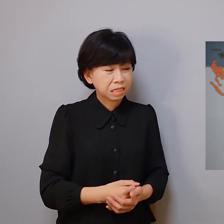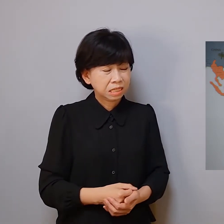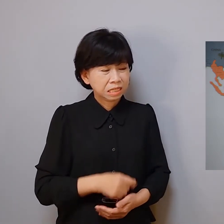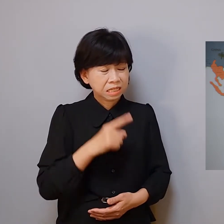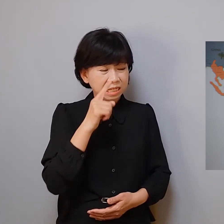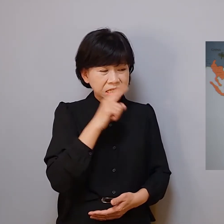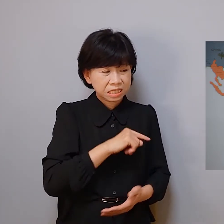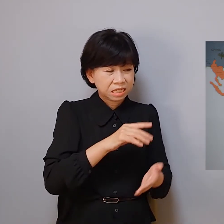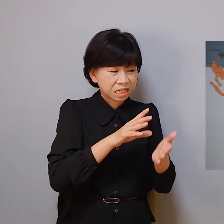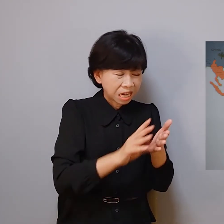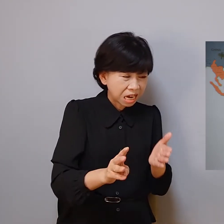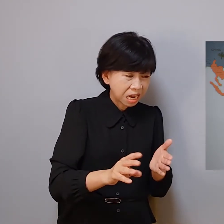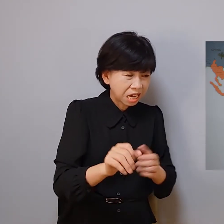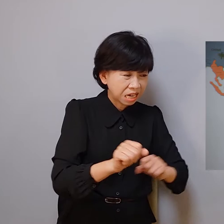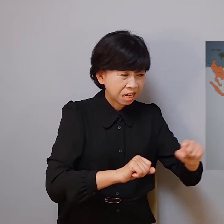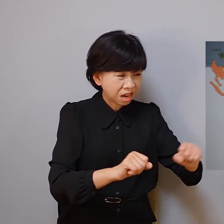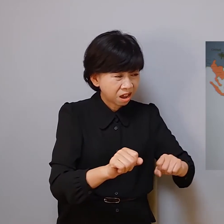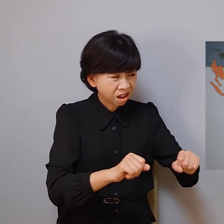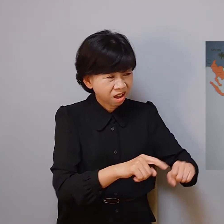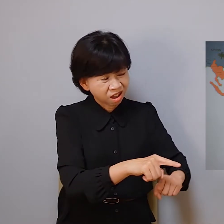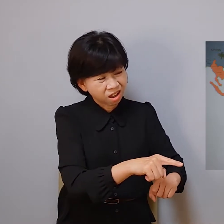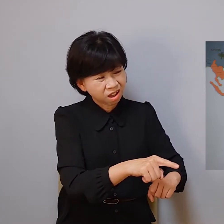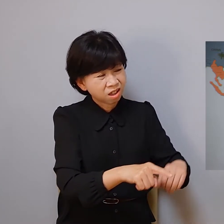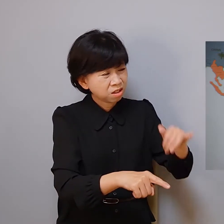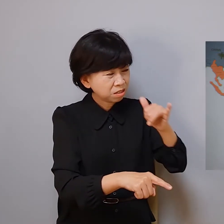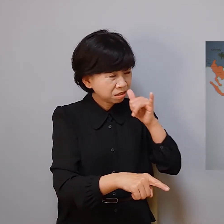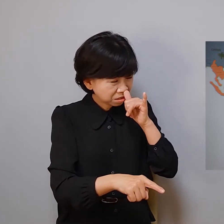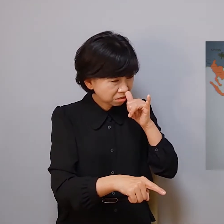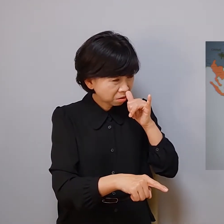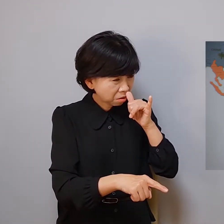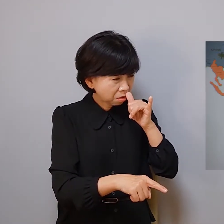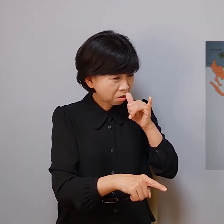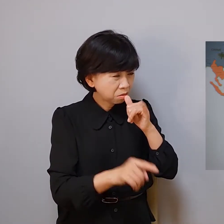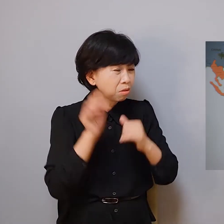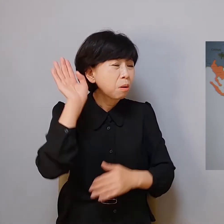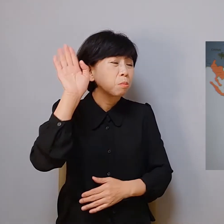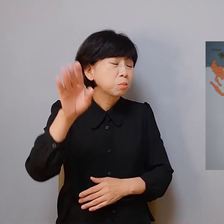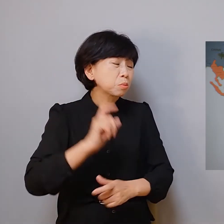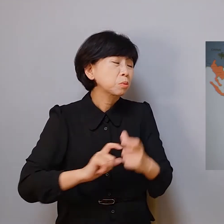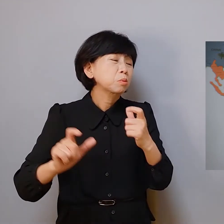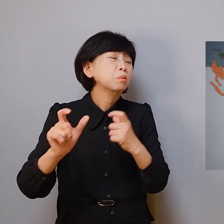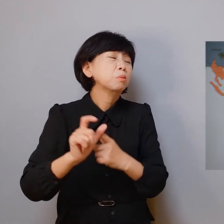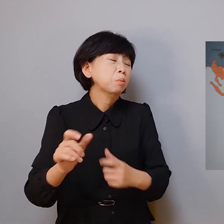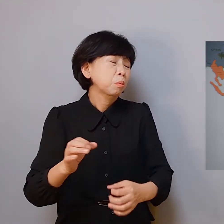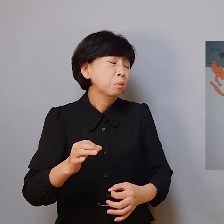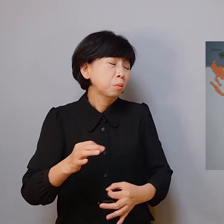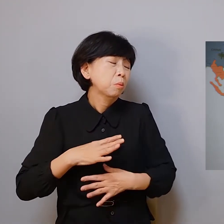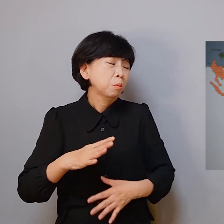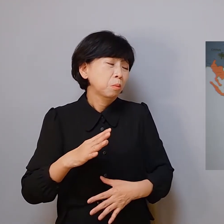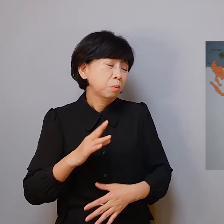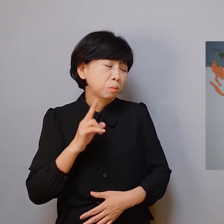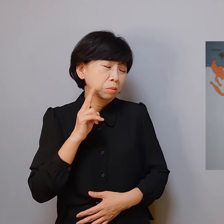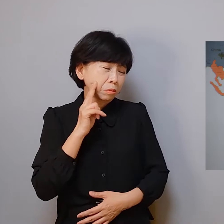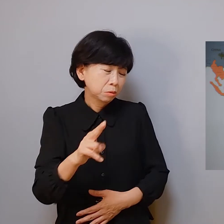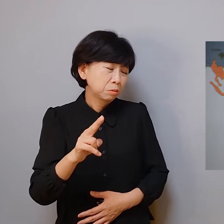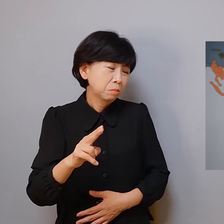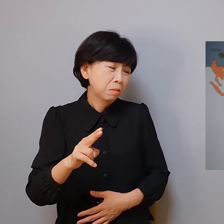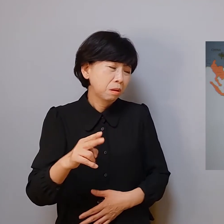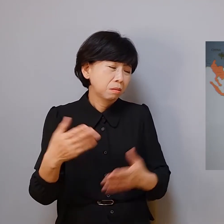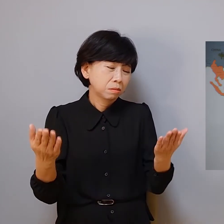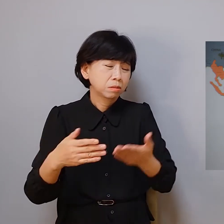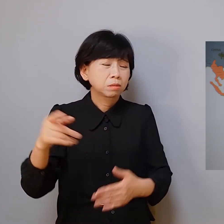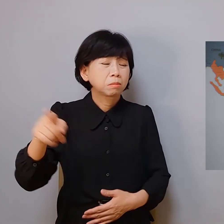때문에 놀라겠지만 더 놀랄 일이 있을 걸 하는 건 바로 우리